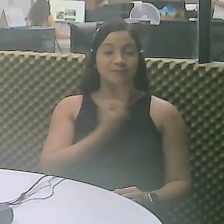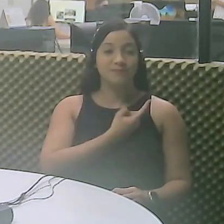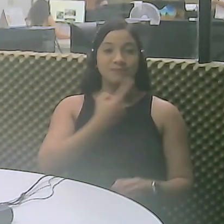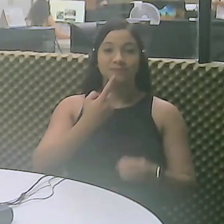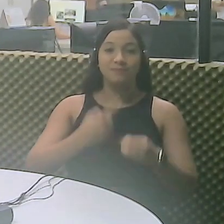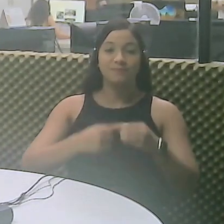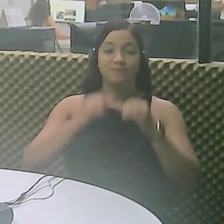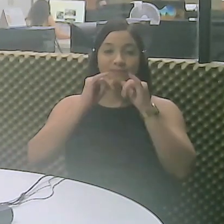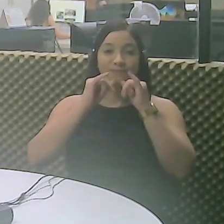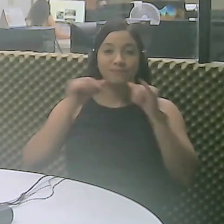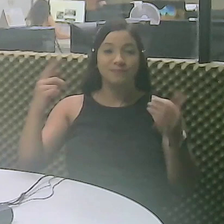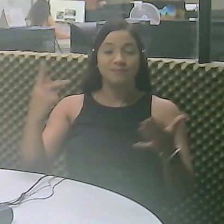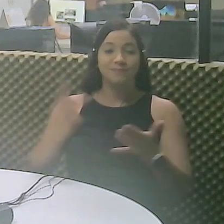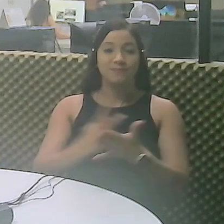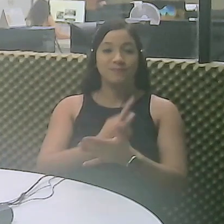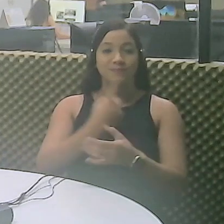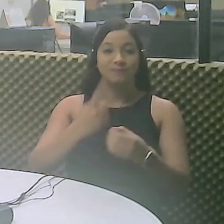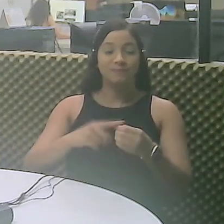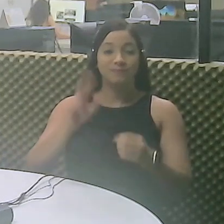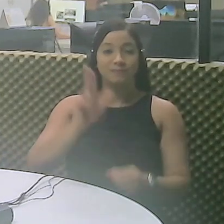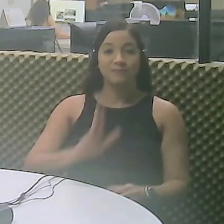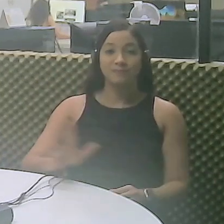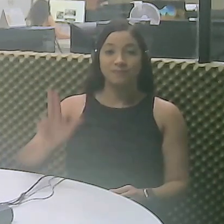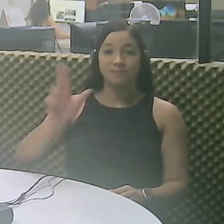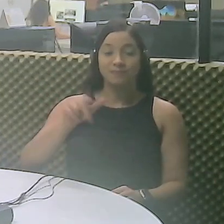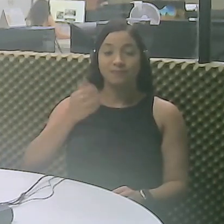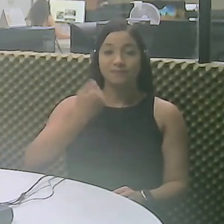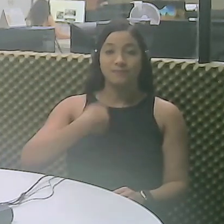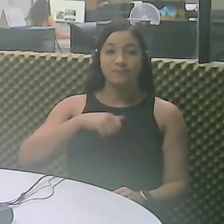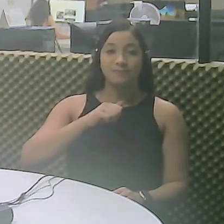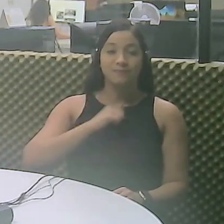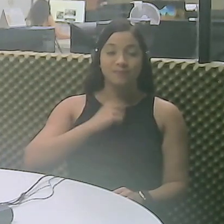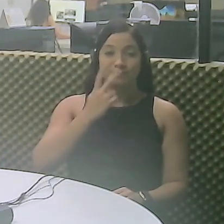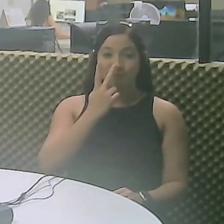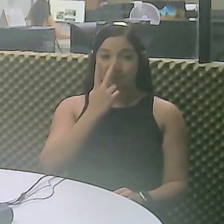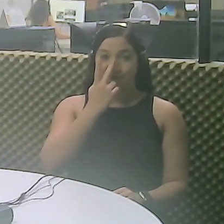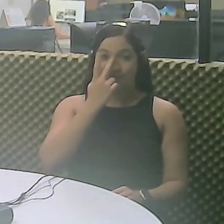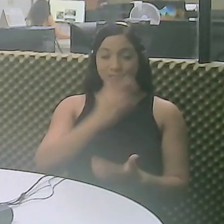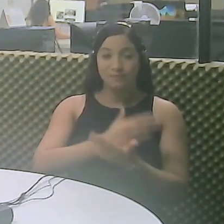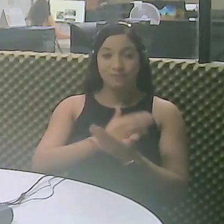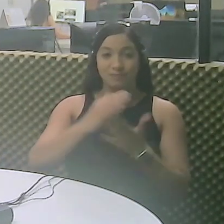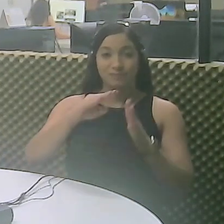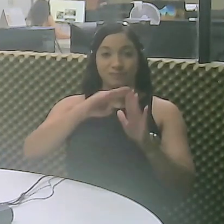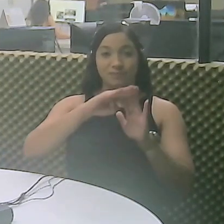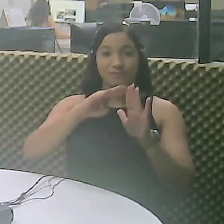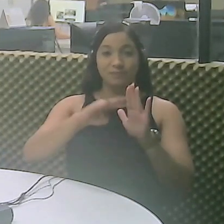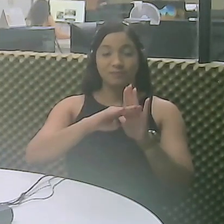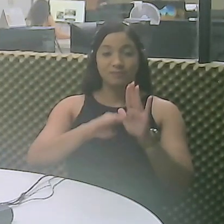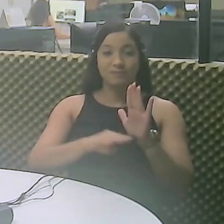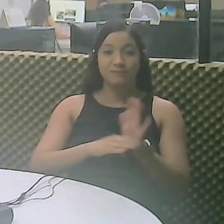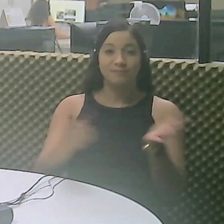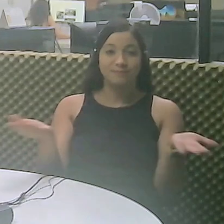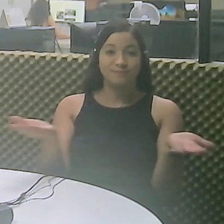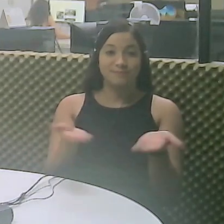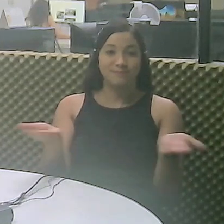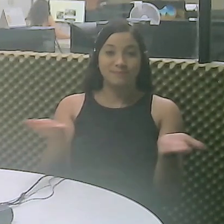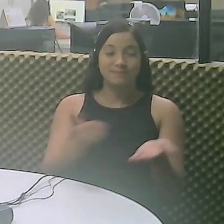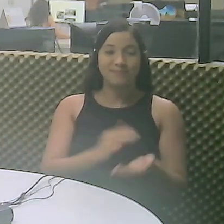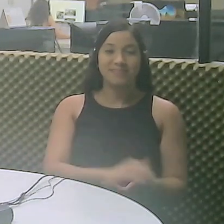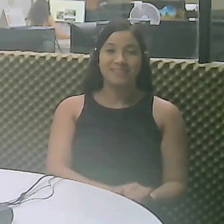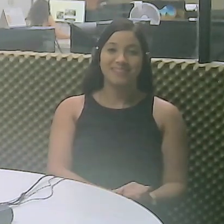com um boletim de notícias sobre o que de fato acontece em Uberlândia. Eu sou Vanessa Gianotti e começamos com os destaques da edição de